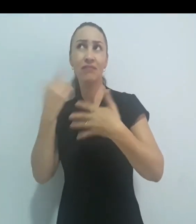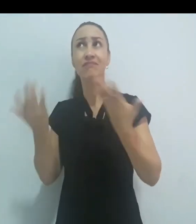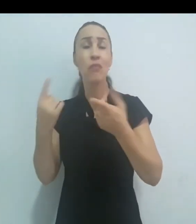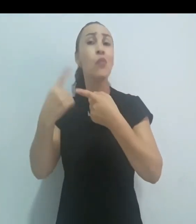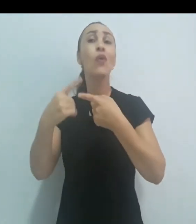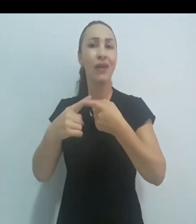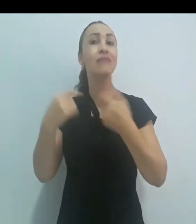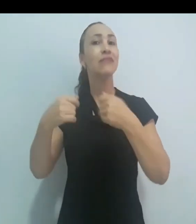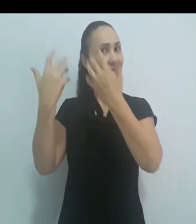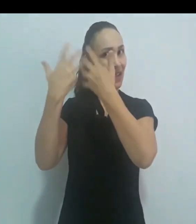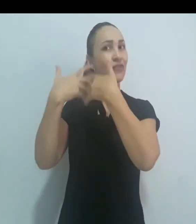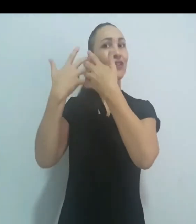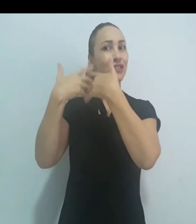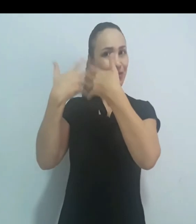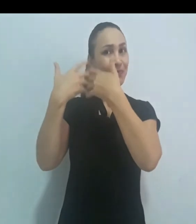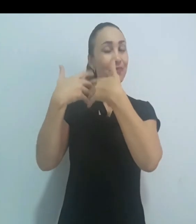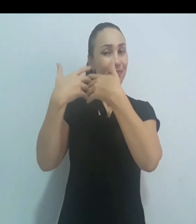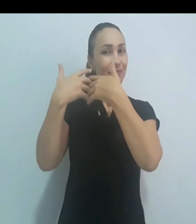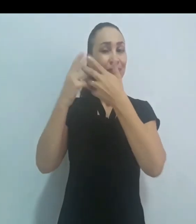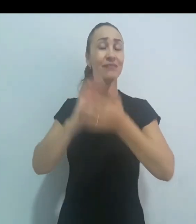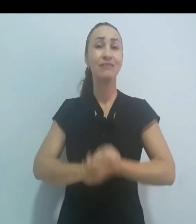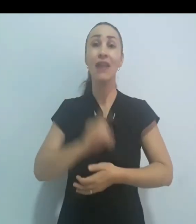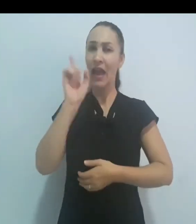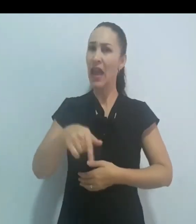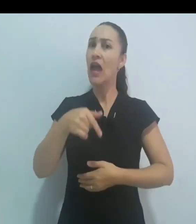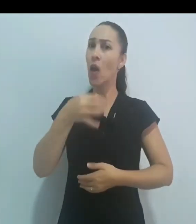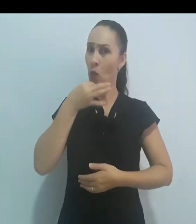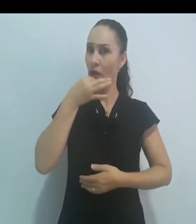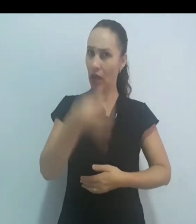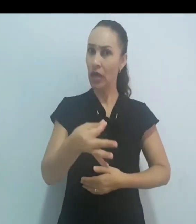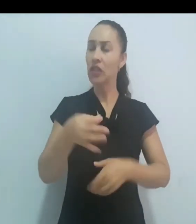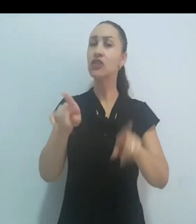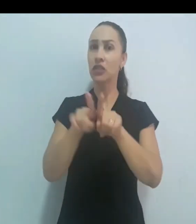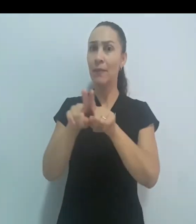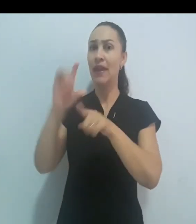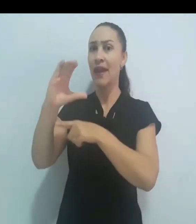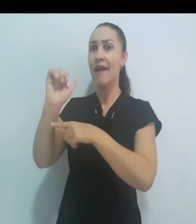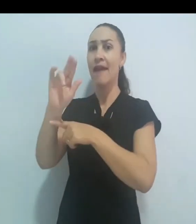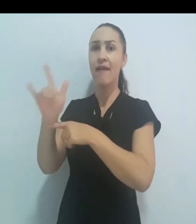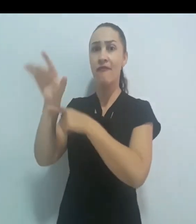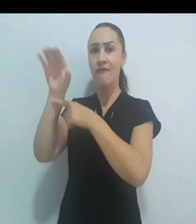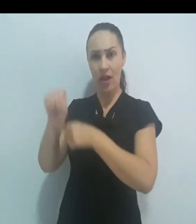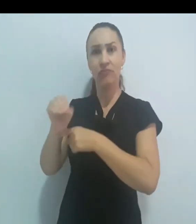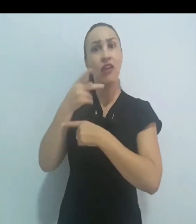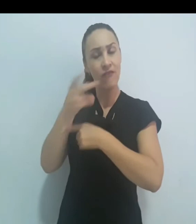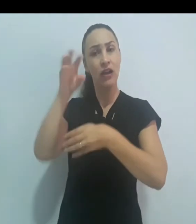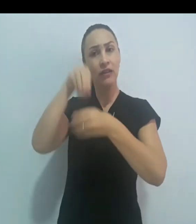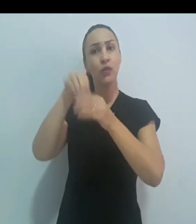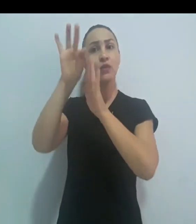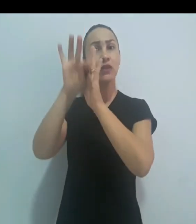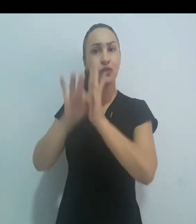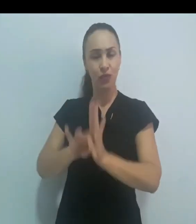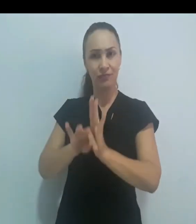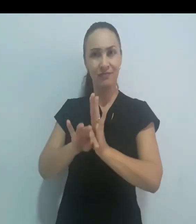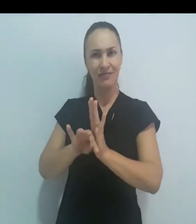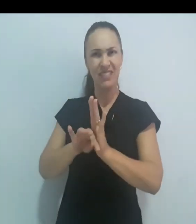que a gente precisaria refletir, né? Então, ou seja, é uma crítica também que o Luiz Cláudio traz no texto, né? Então eu preciso